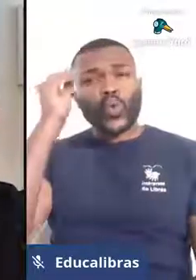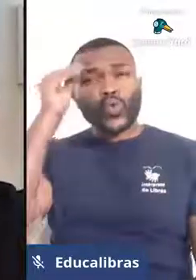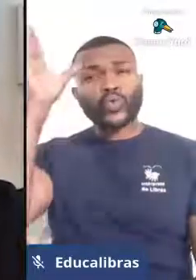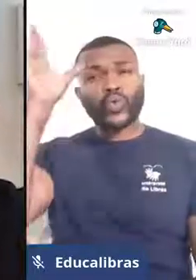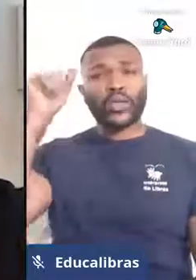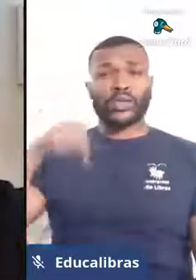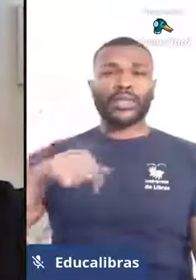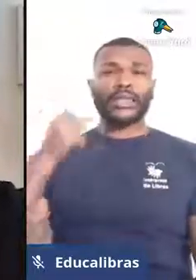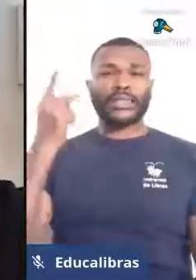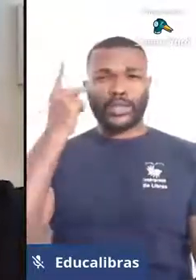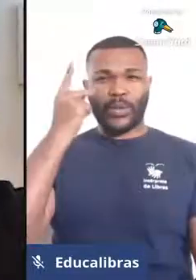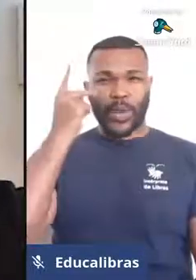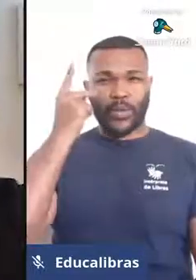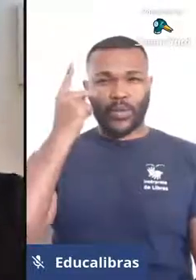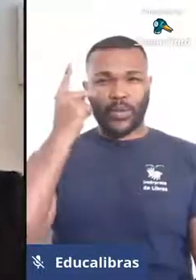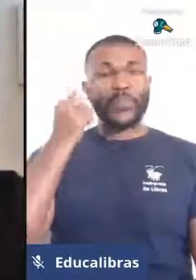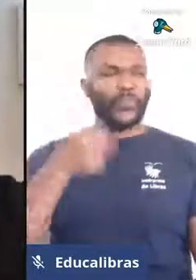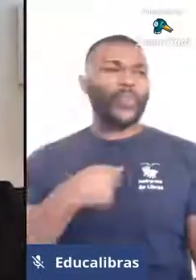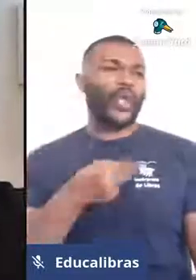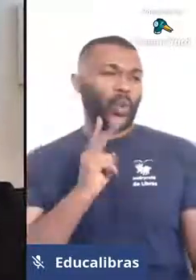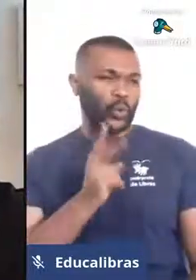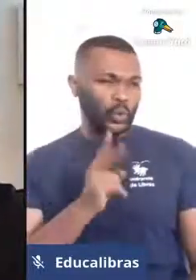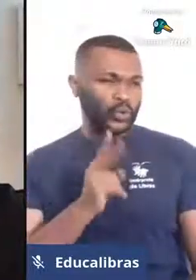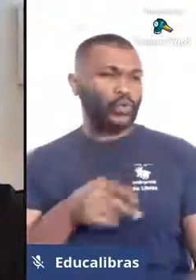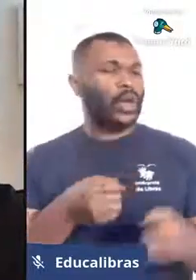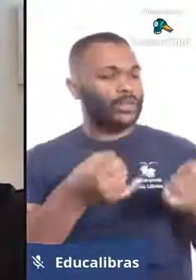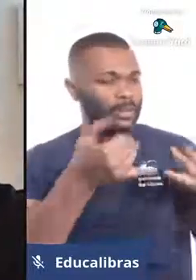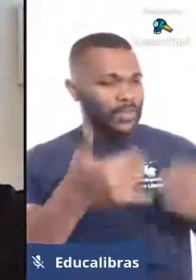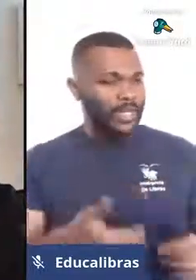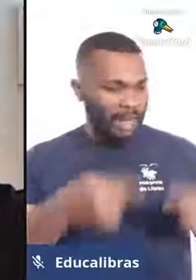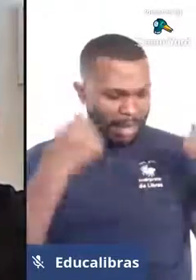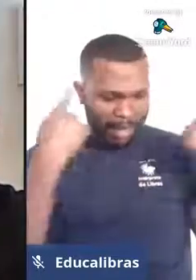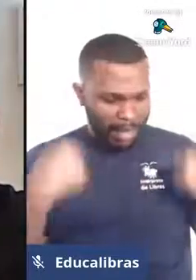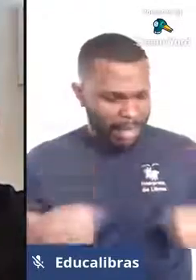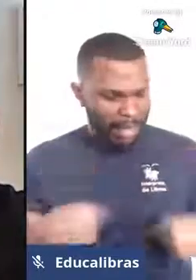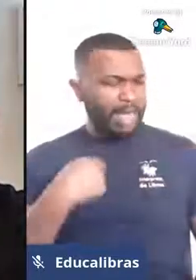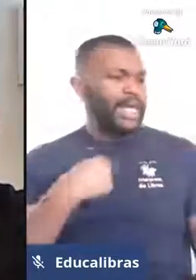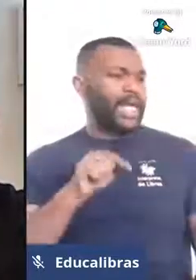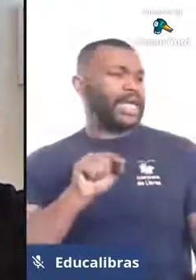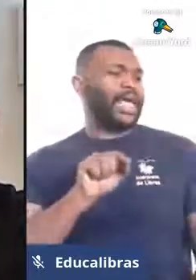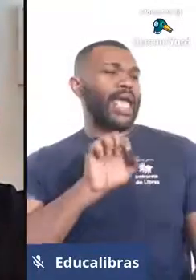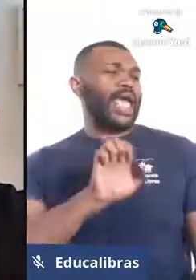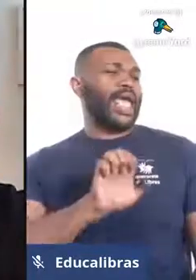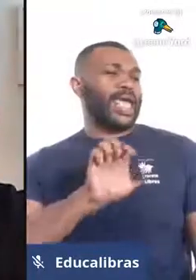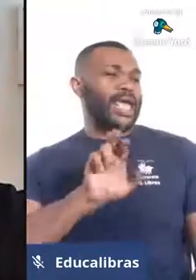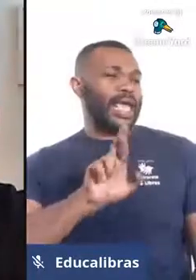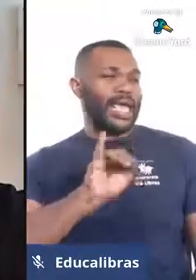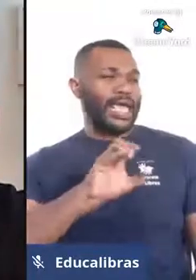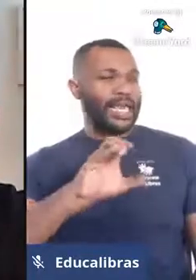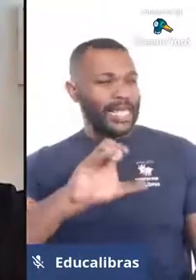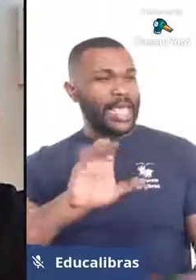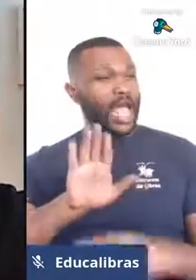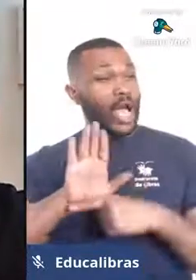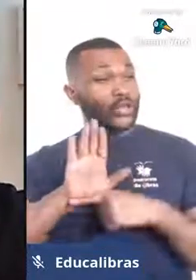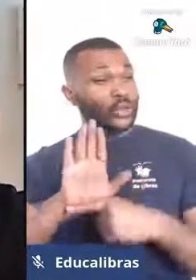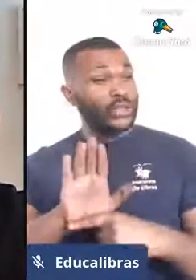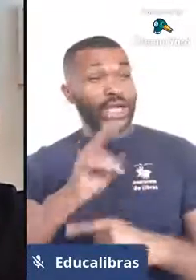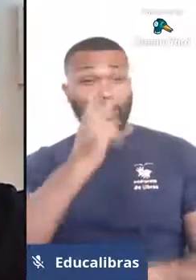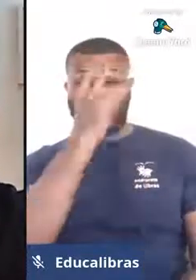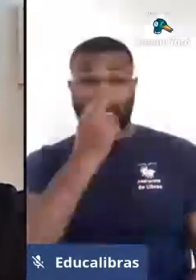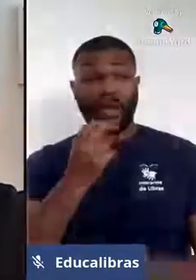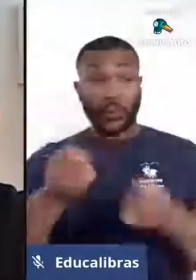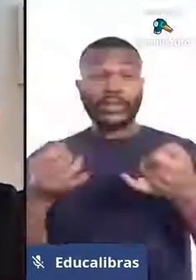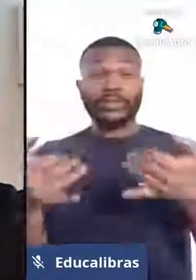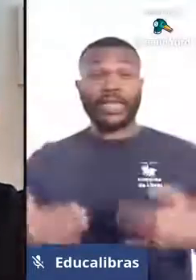eu vou então, continuando falando quem é, o que é o Eric, eu vou ajudar os deficientes visuais. Então,